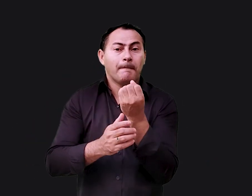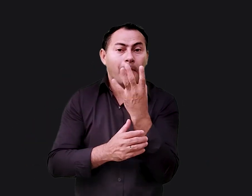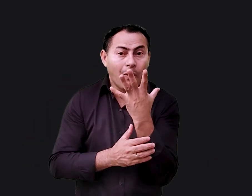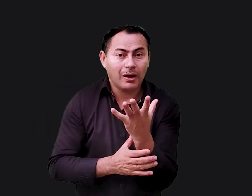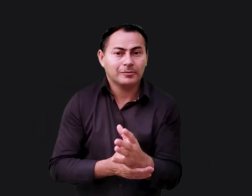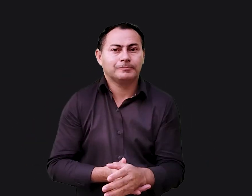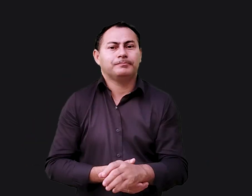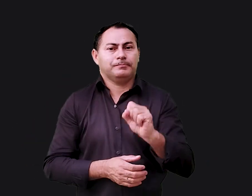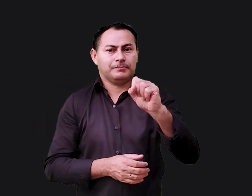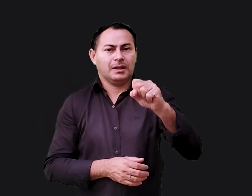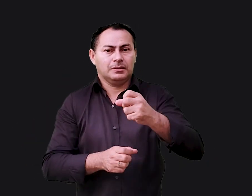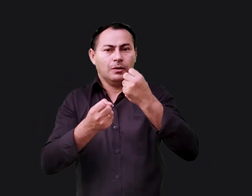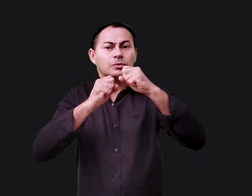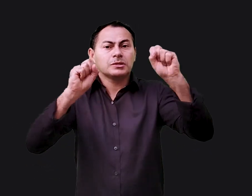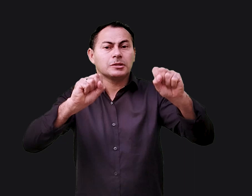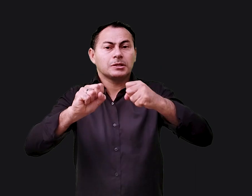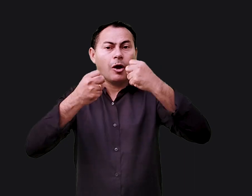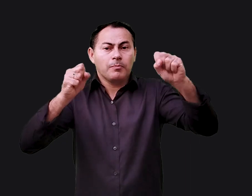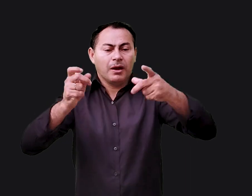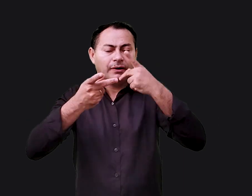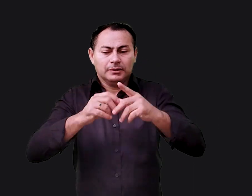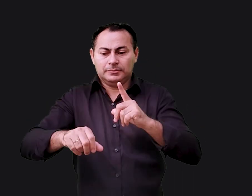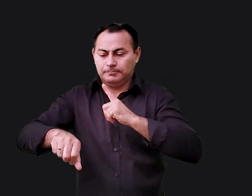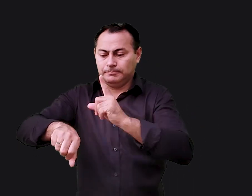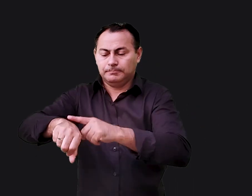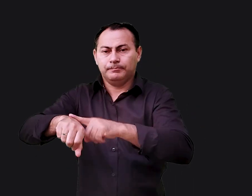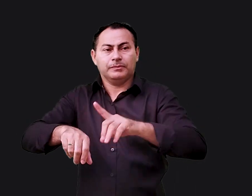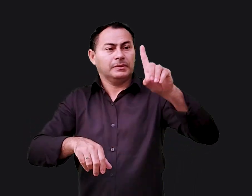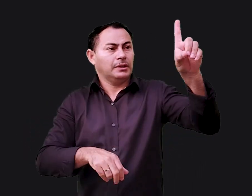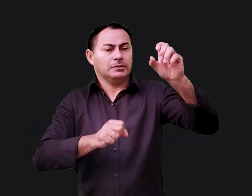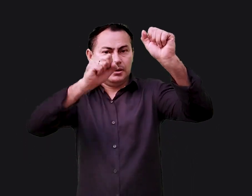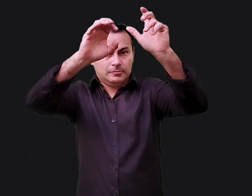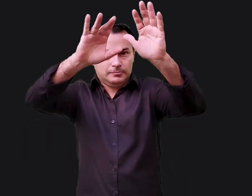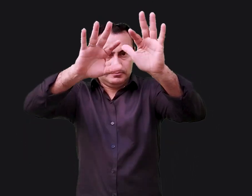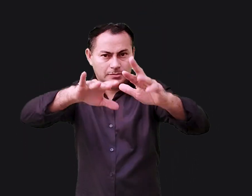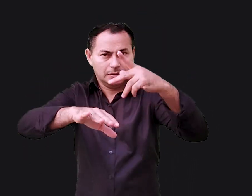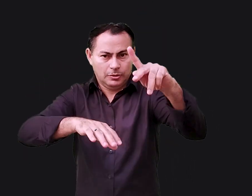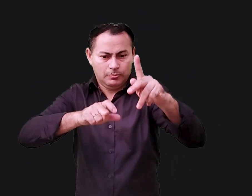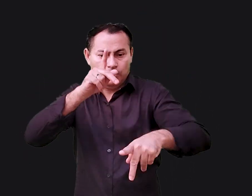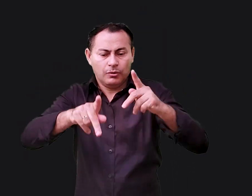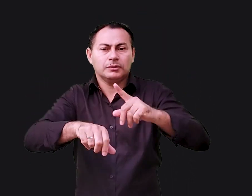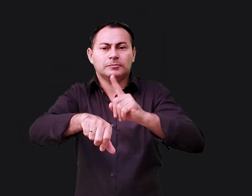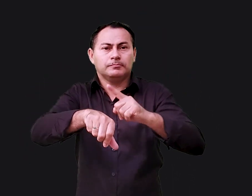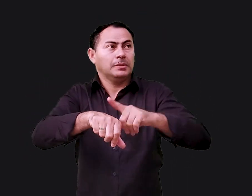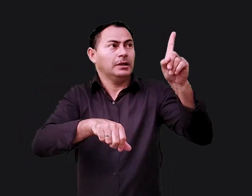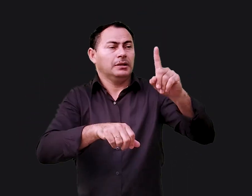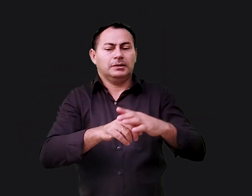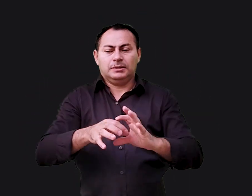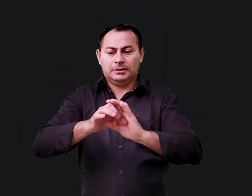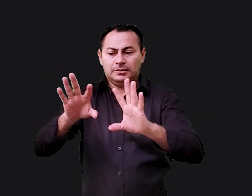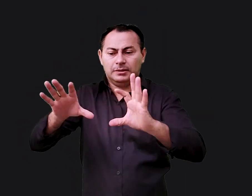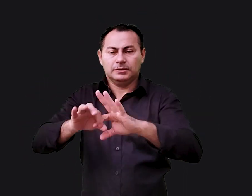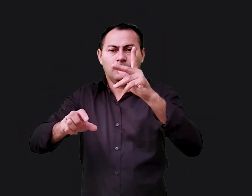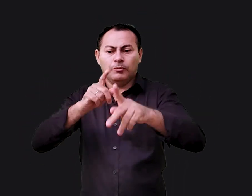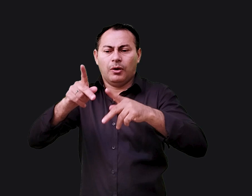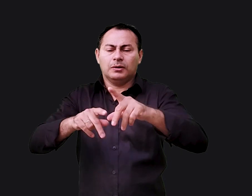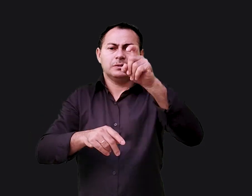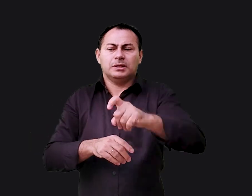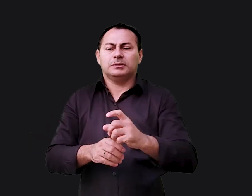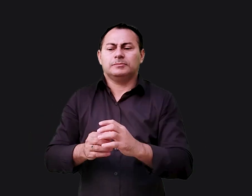em Fontes assim diz o Salmo Há momentos em que Deus abençoar seu povo e a momentos em que ele permitirá que